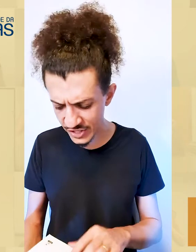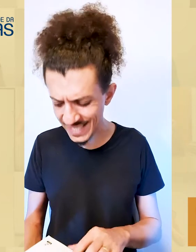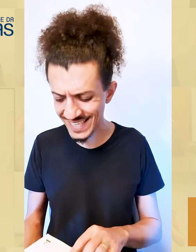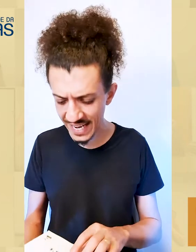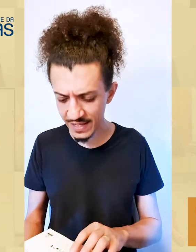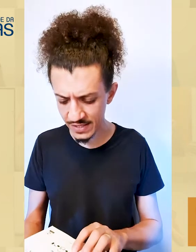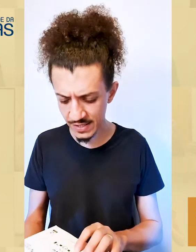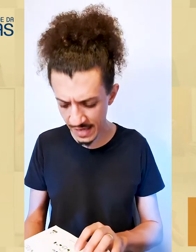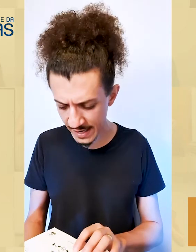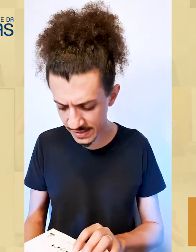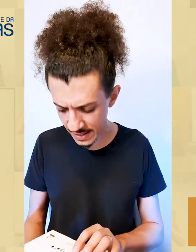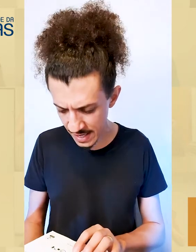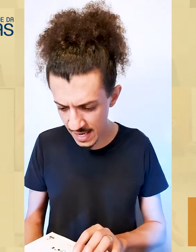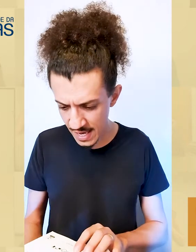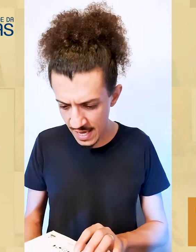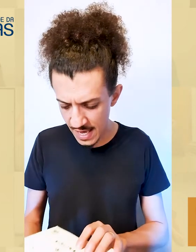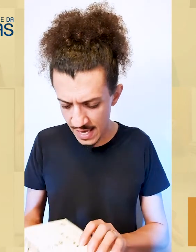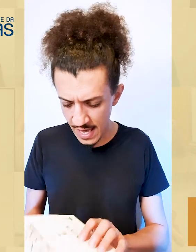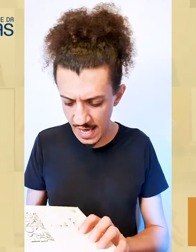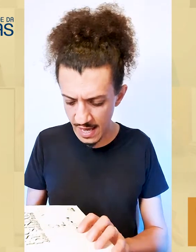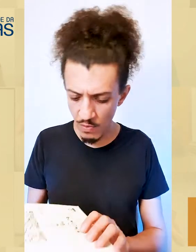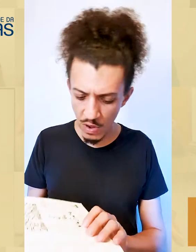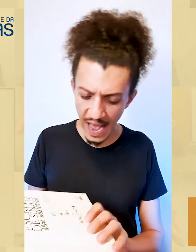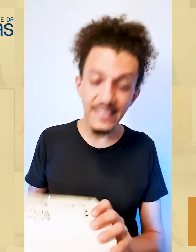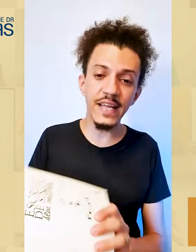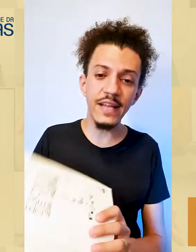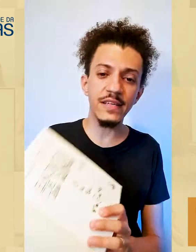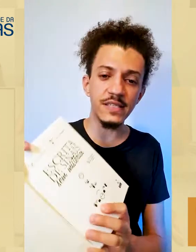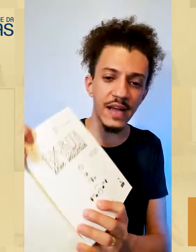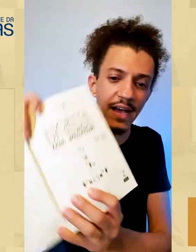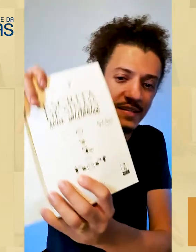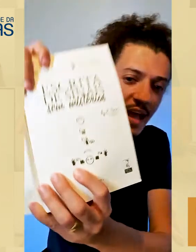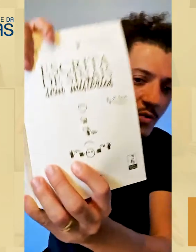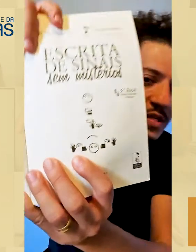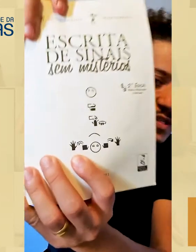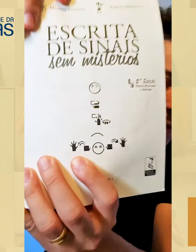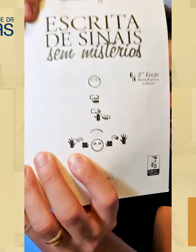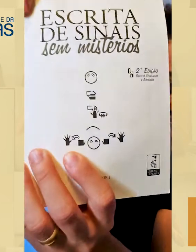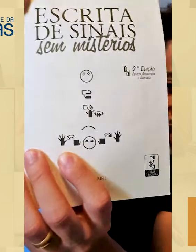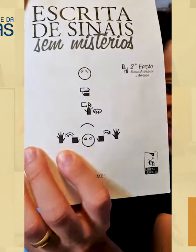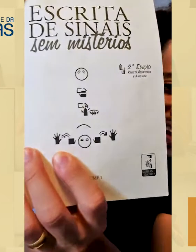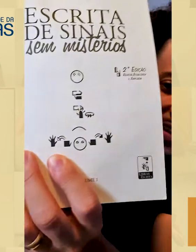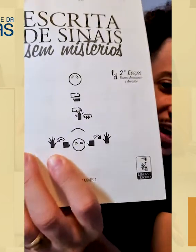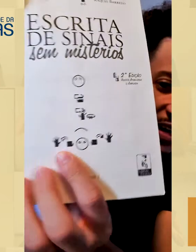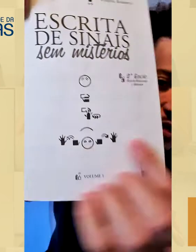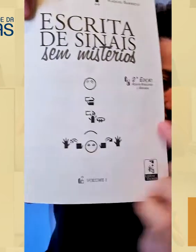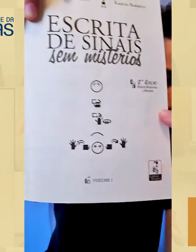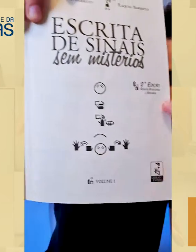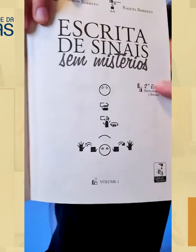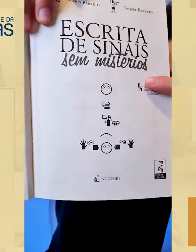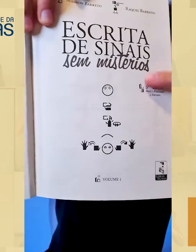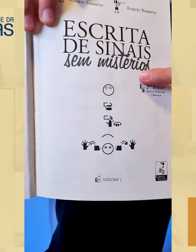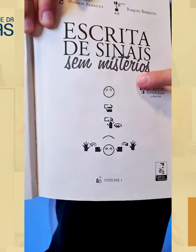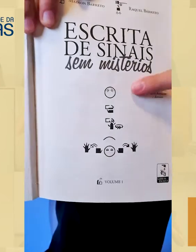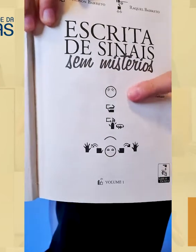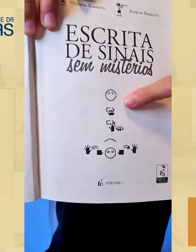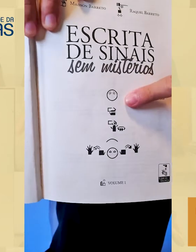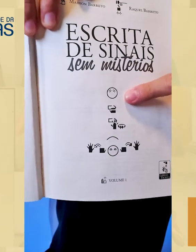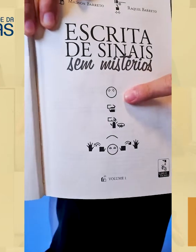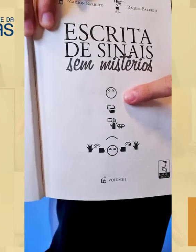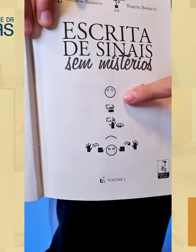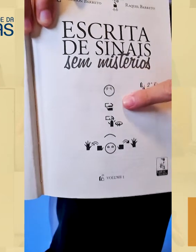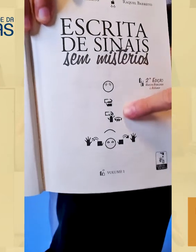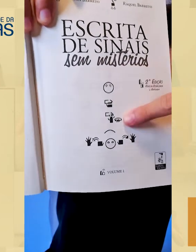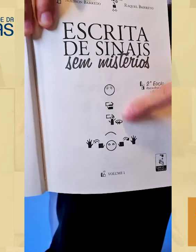falar de escrita de sinais, a escrita de sinais é um sistema de escrita internacional. Aqui está escrito